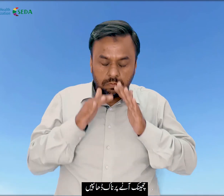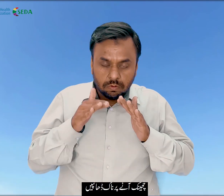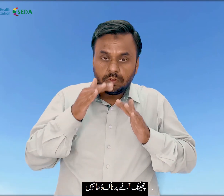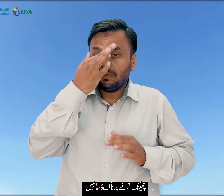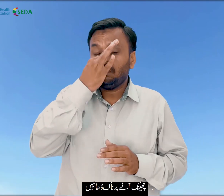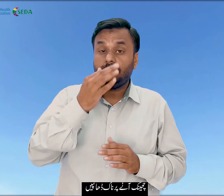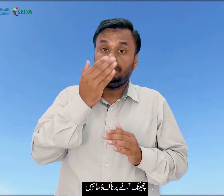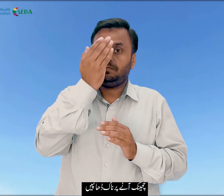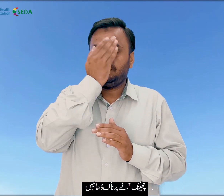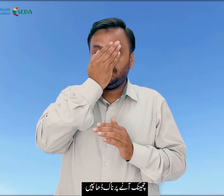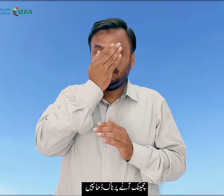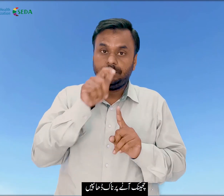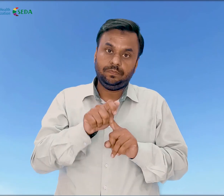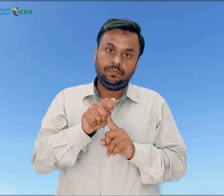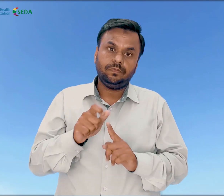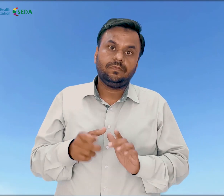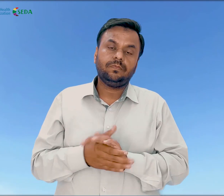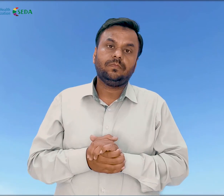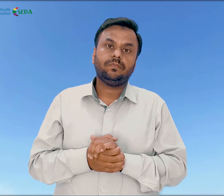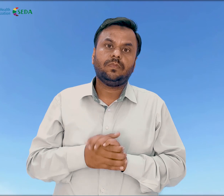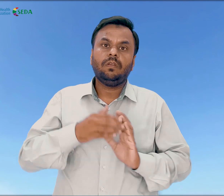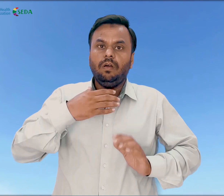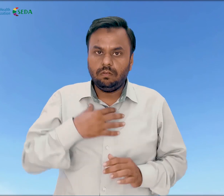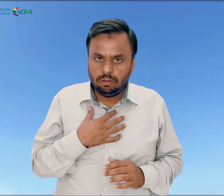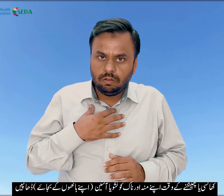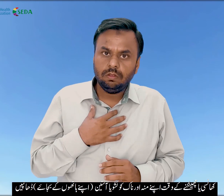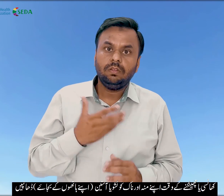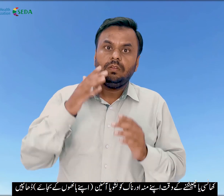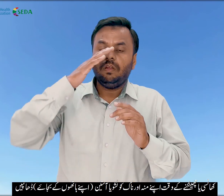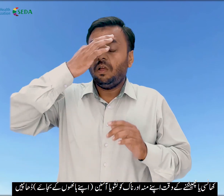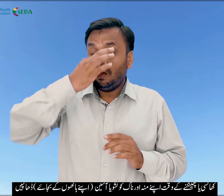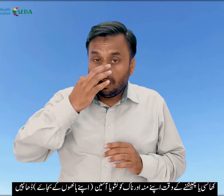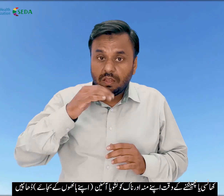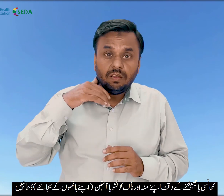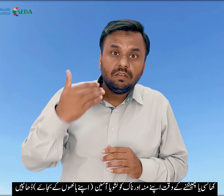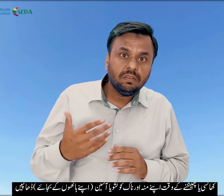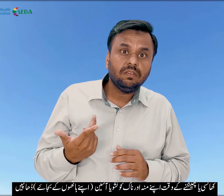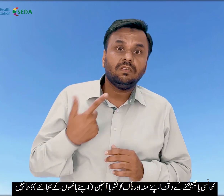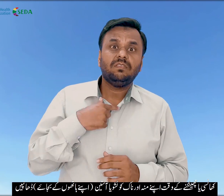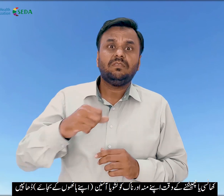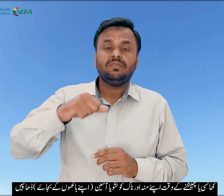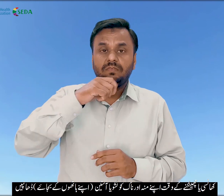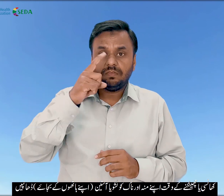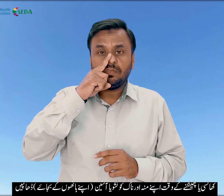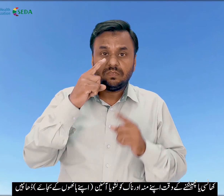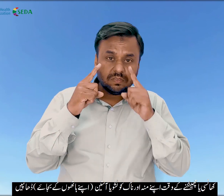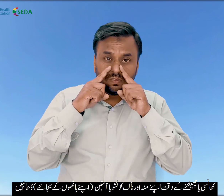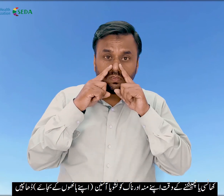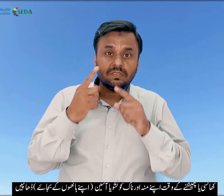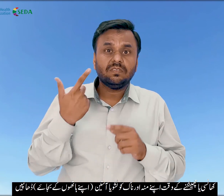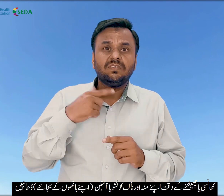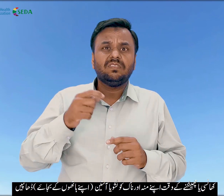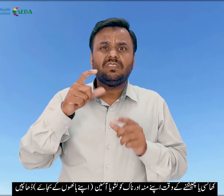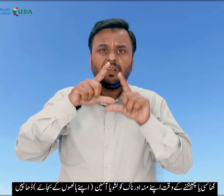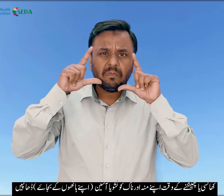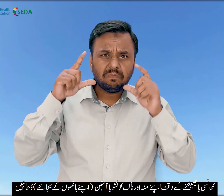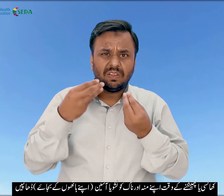چھینک آنے پر ناک ڈھانپیں۔ کھانسی یا چھینکنے کے وقت اپنے منہ اور ناک کو ٹشو